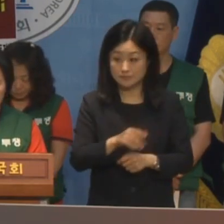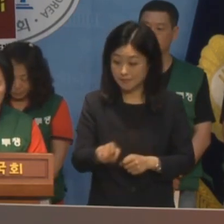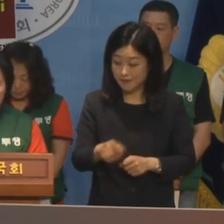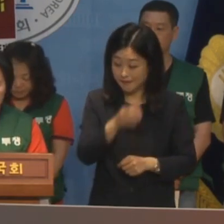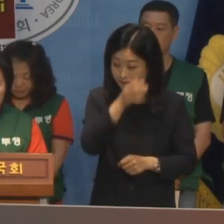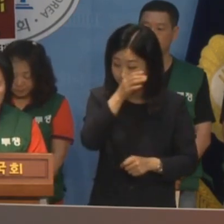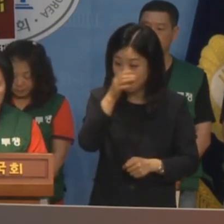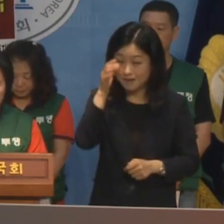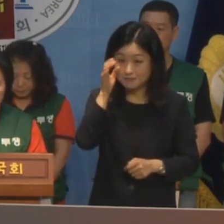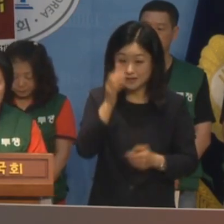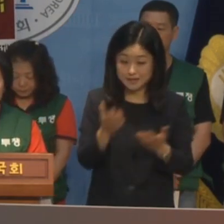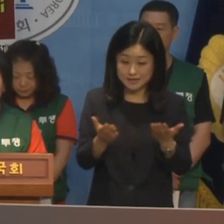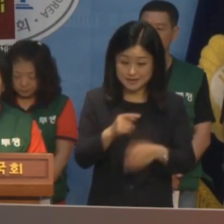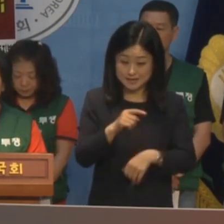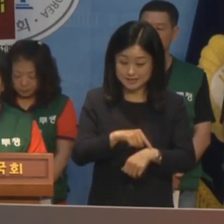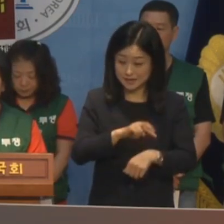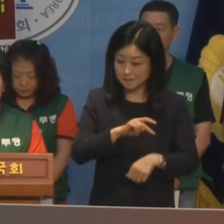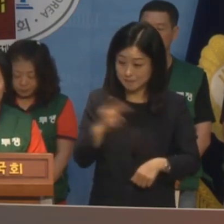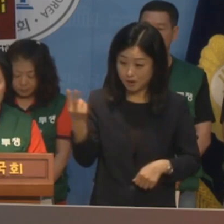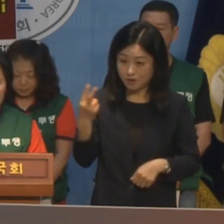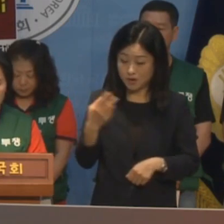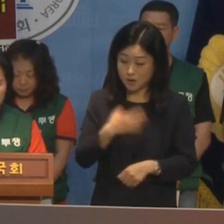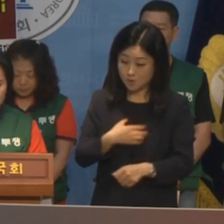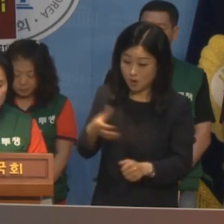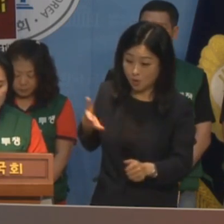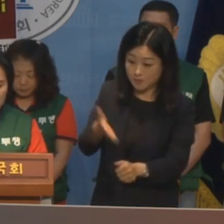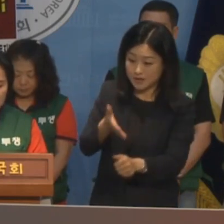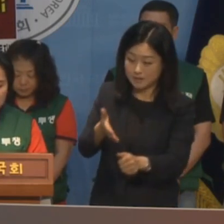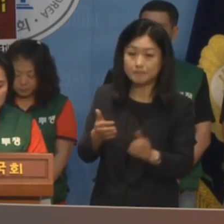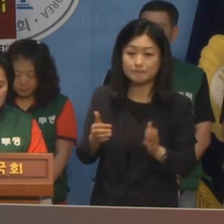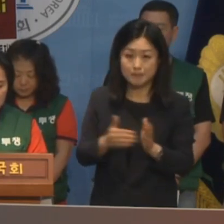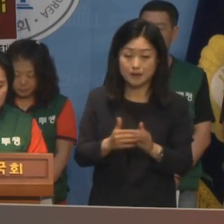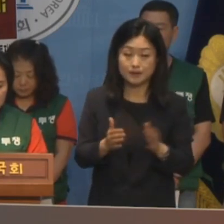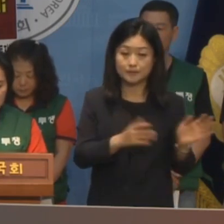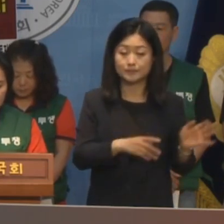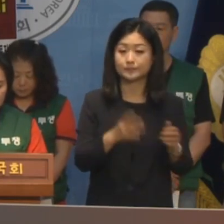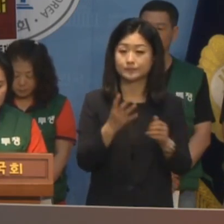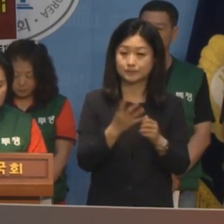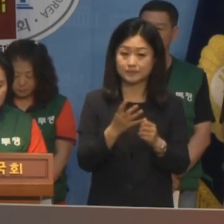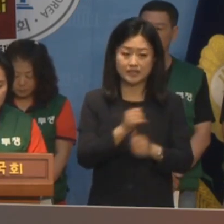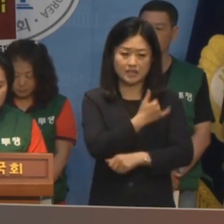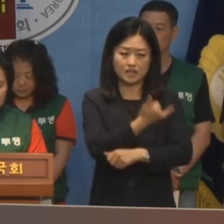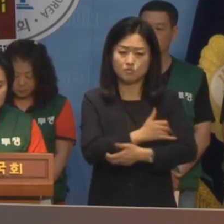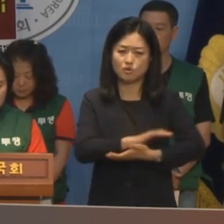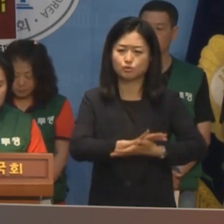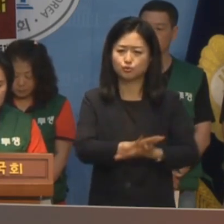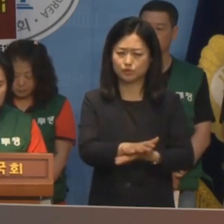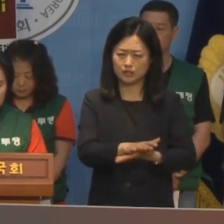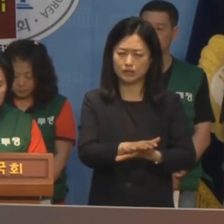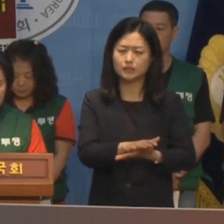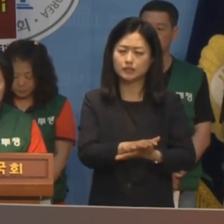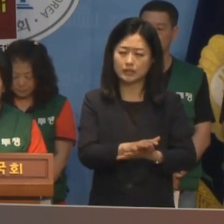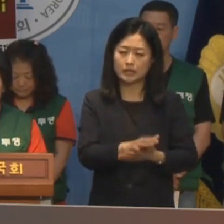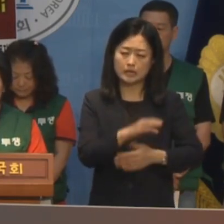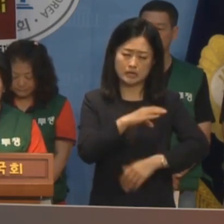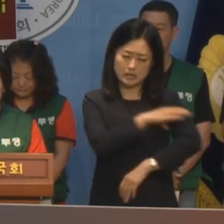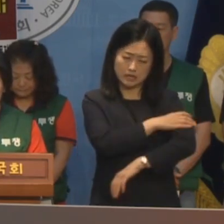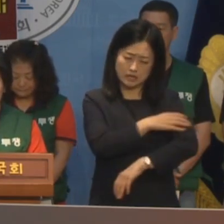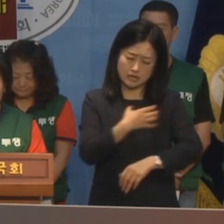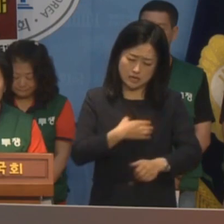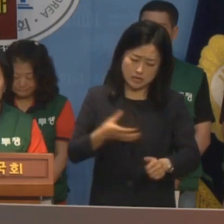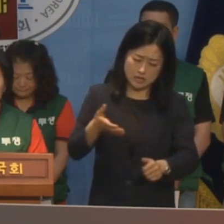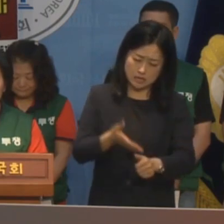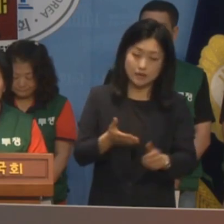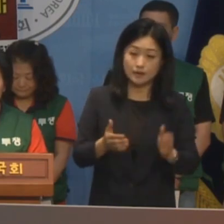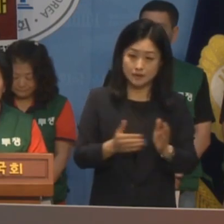변경과 정신교육 차원의 괴롭힘이었다. 네 번째, 인권유린 수준의 직장 내 갑질과 괴롭힘을